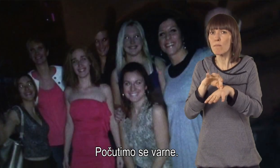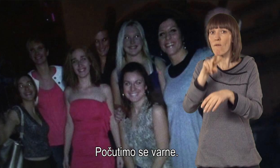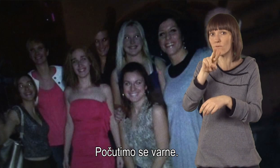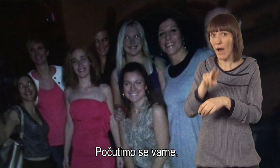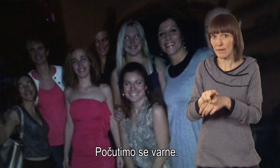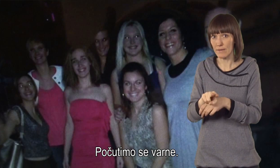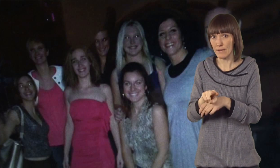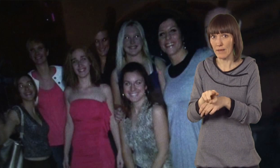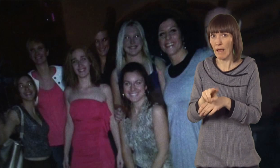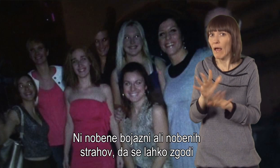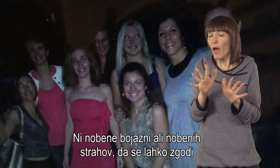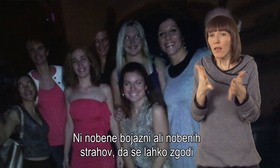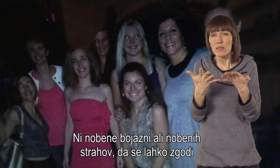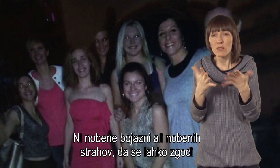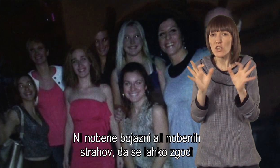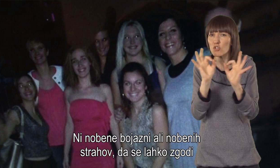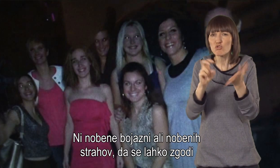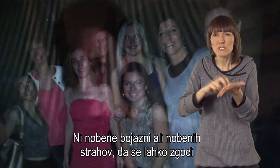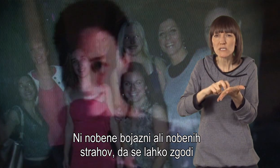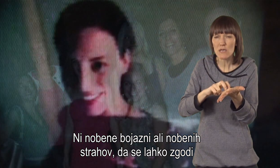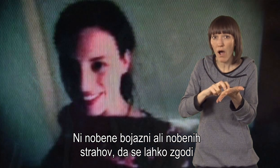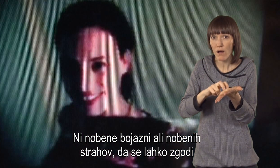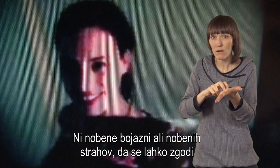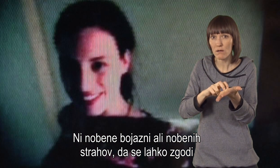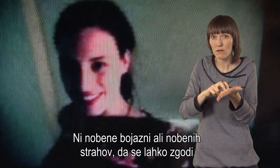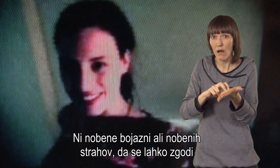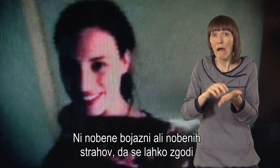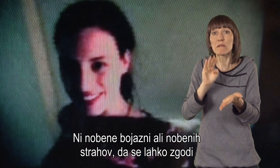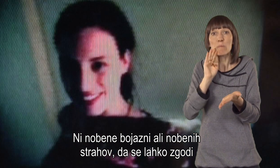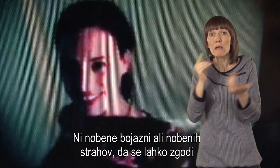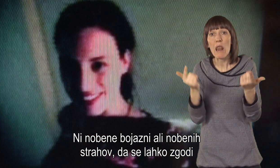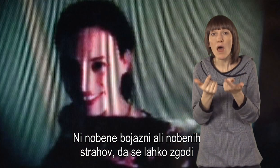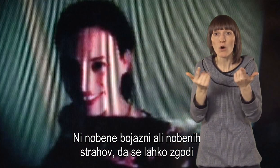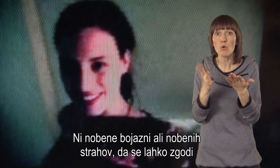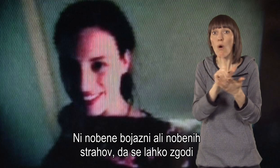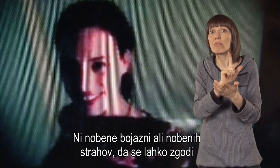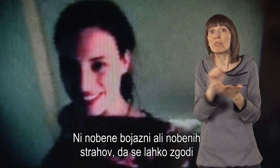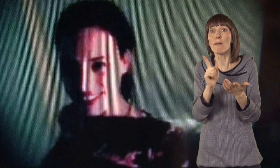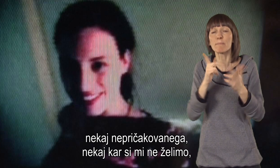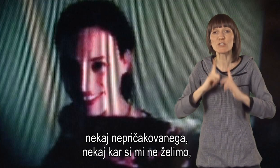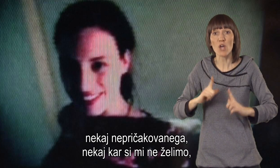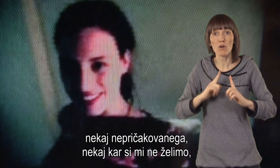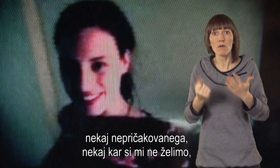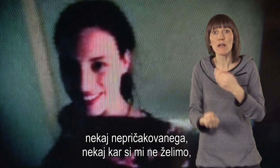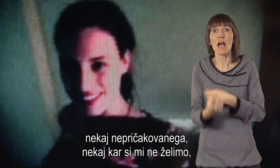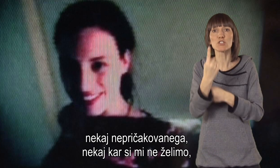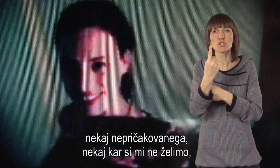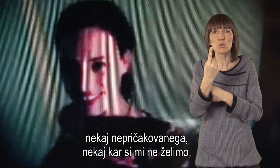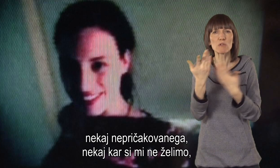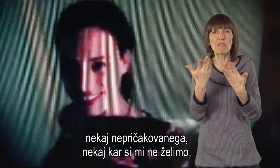varne. Ni nobenih bojazni ali strahov, da se lahko zgodi nekaj nepričakovanega, nekaj, kar si